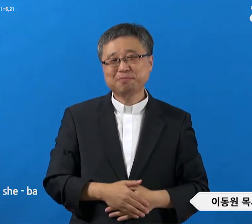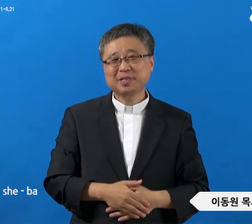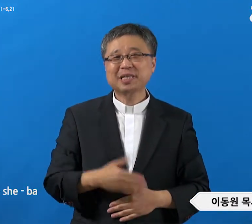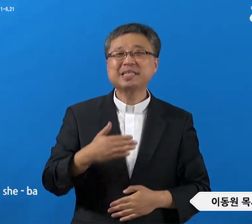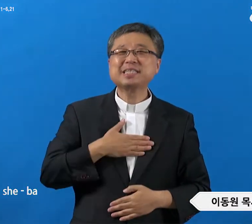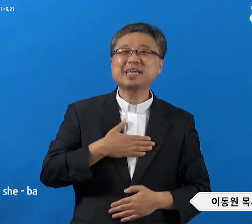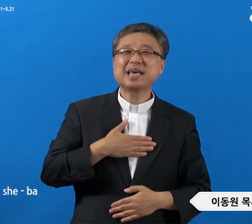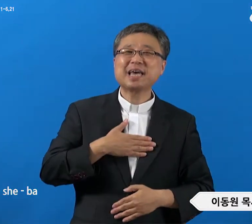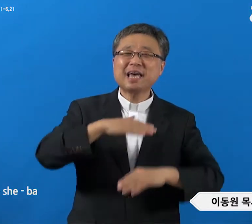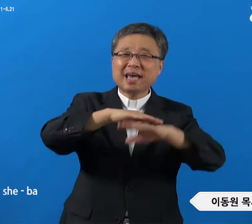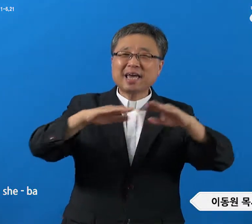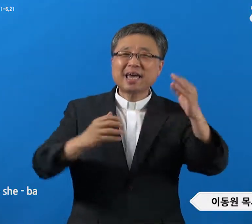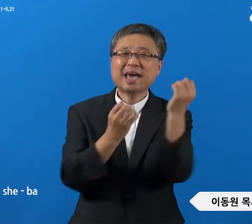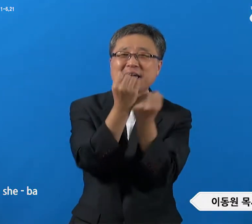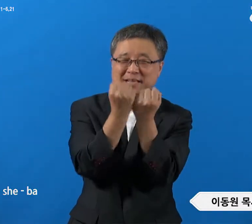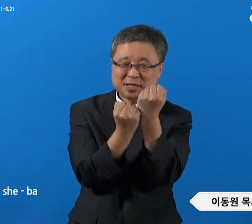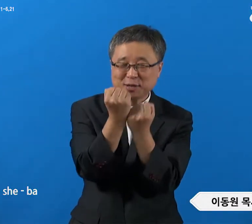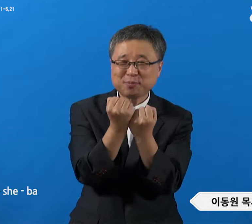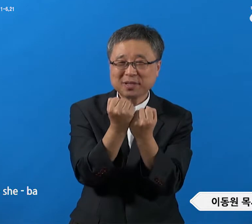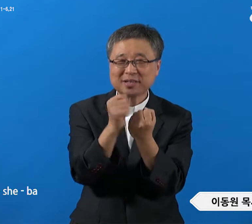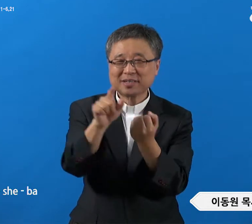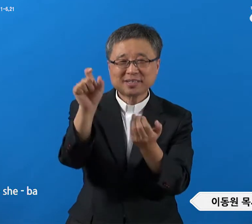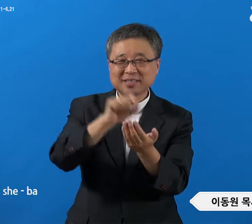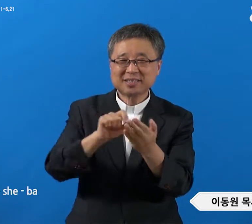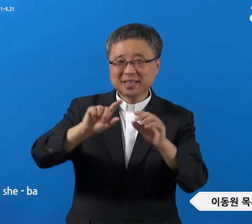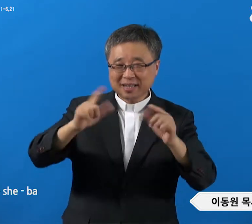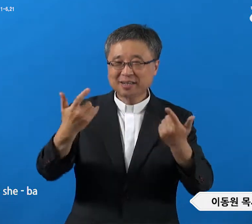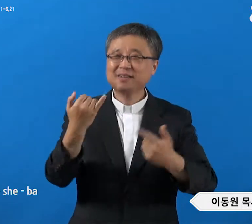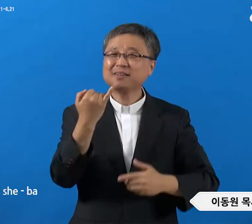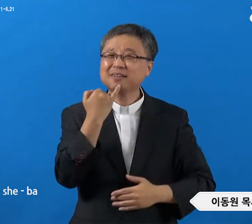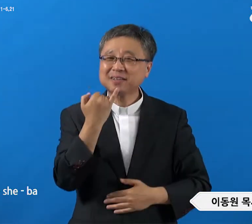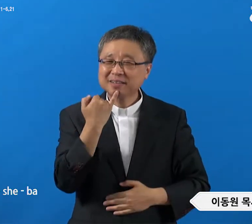그건 제 해석이에요. 그런 건 안 써도 괜찮아.